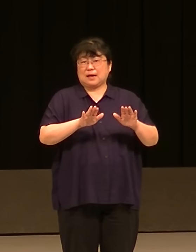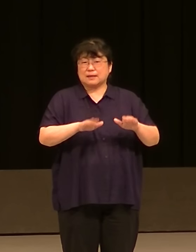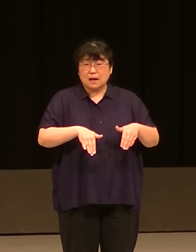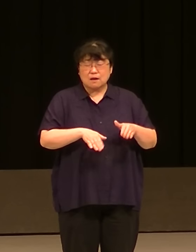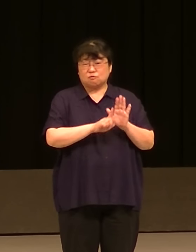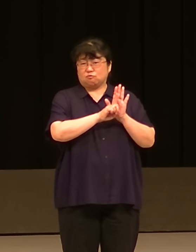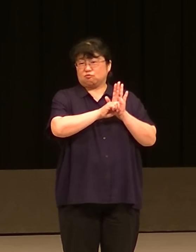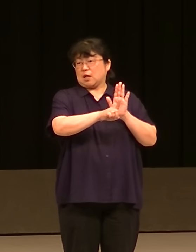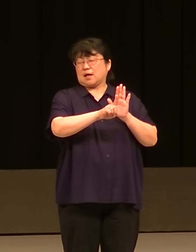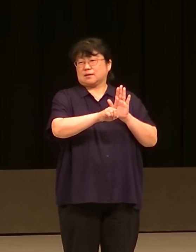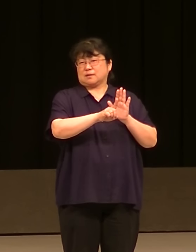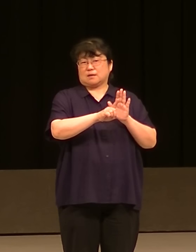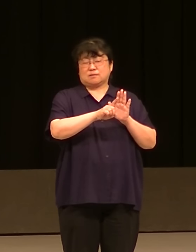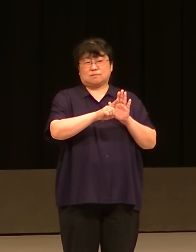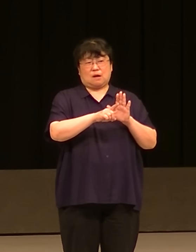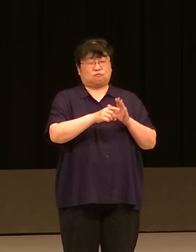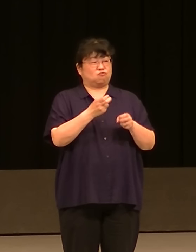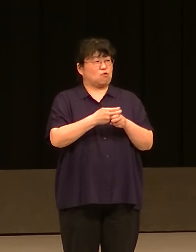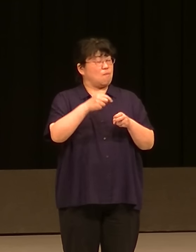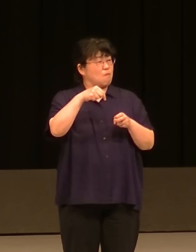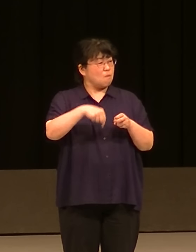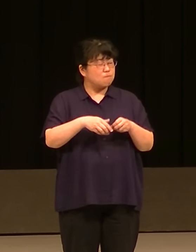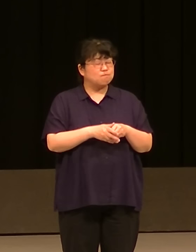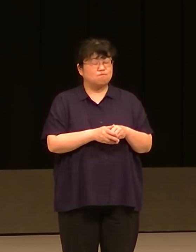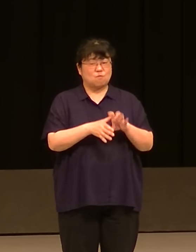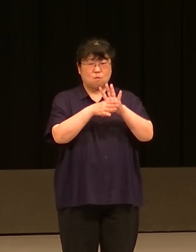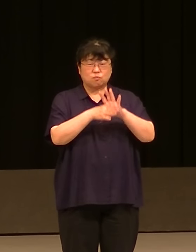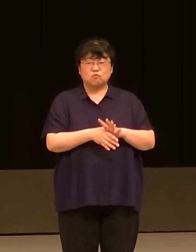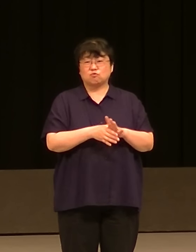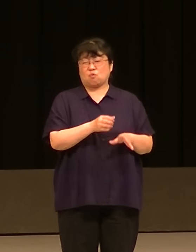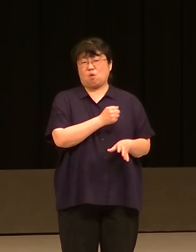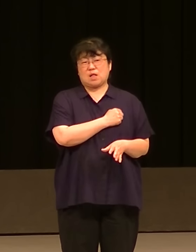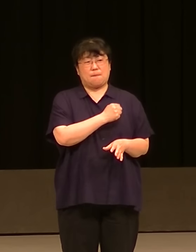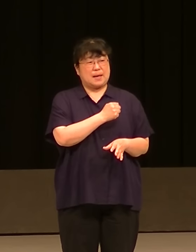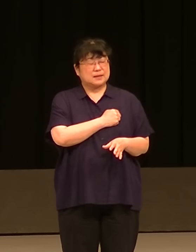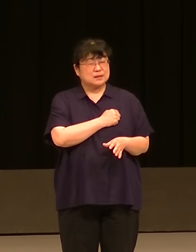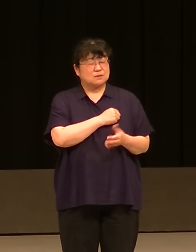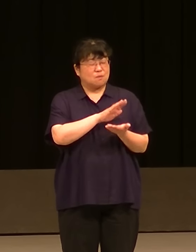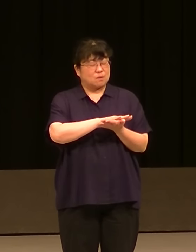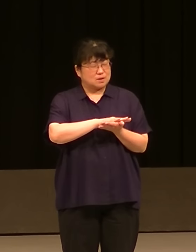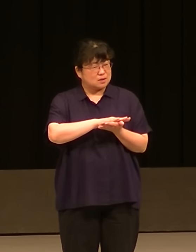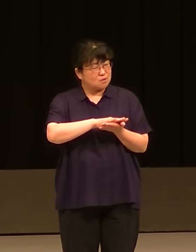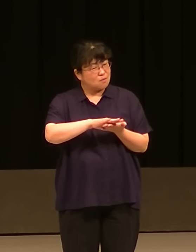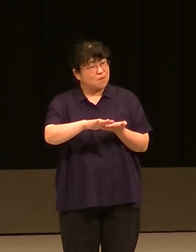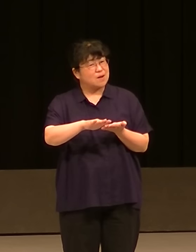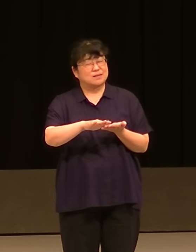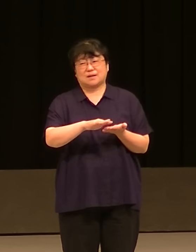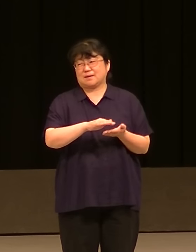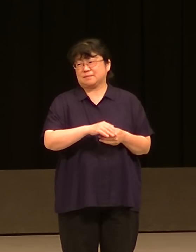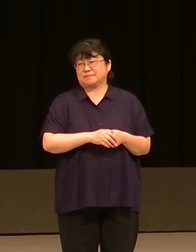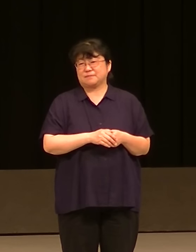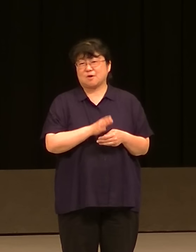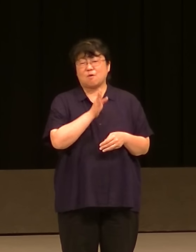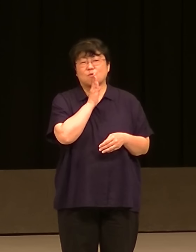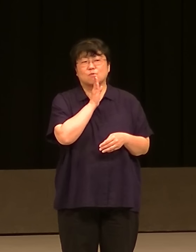宣言してしまっているというこの魂の清らかさといいますか、まあ、それには本当